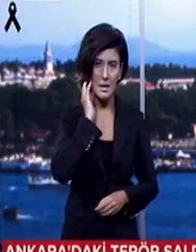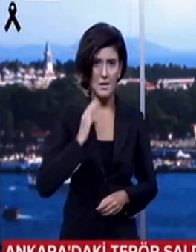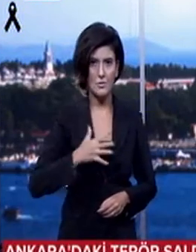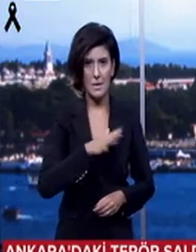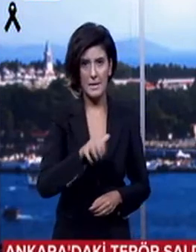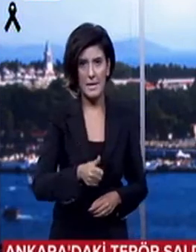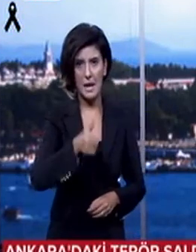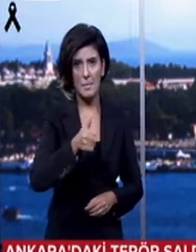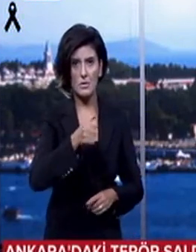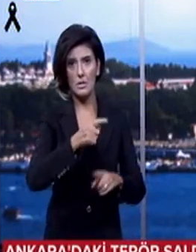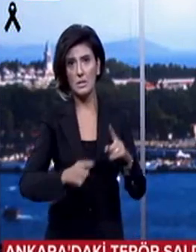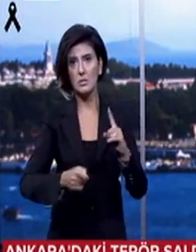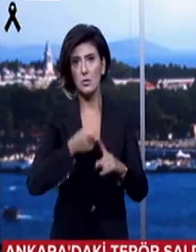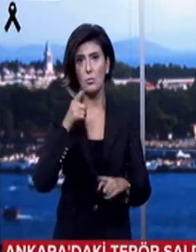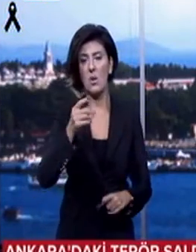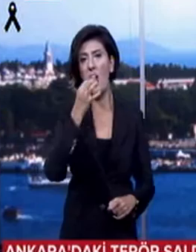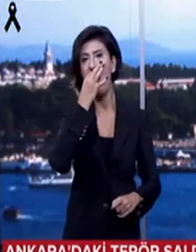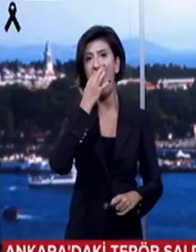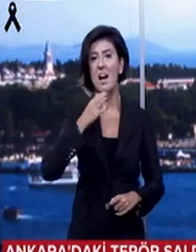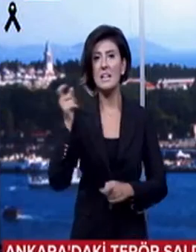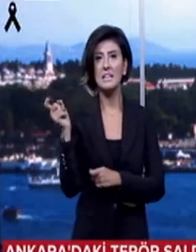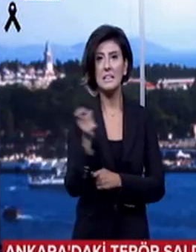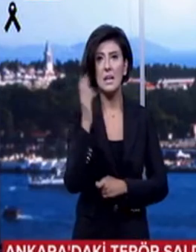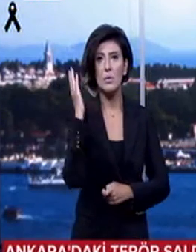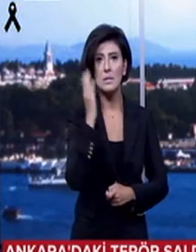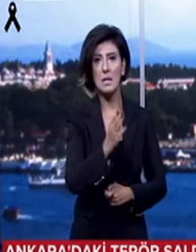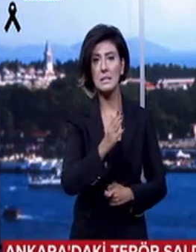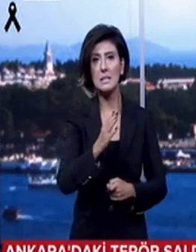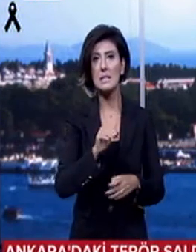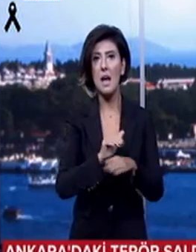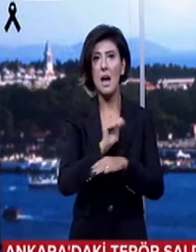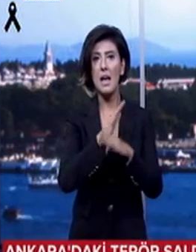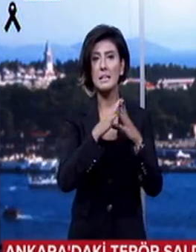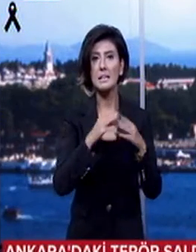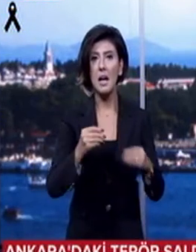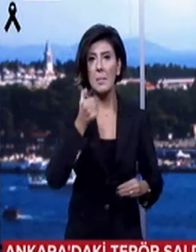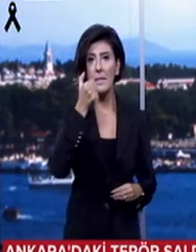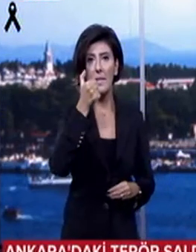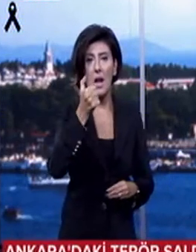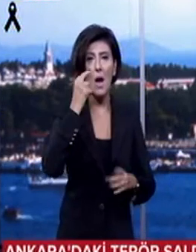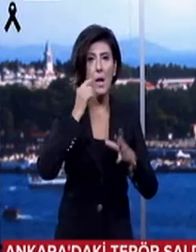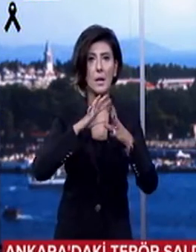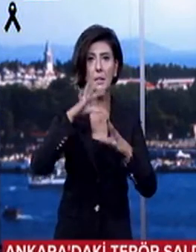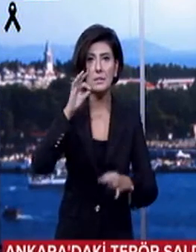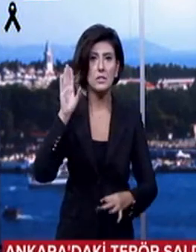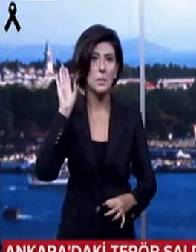CHP Genel Başkanı Kemal Kılıçdaroğlu, Ankara'daki terör saldırısında hayatını kaybeden 6